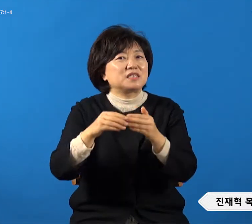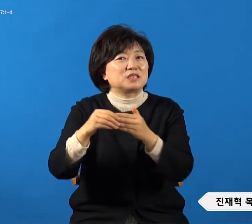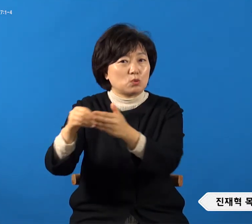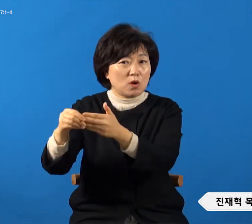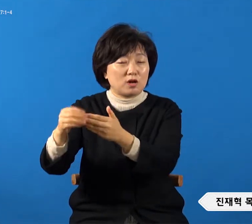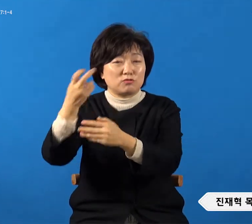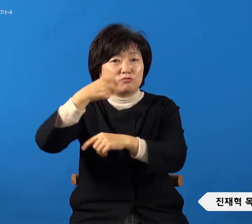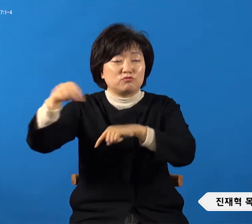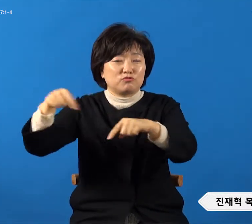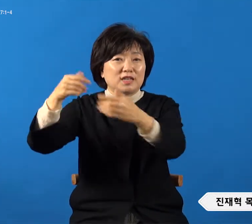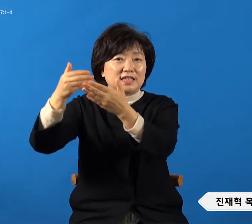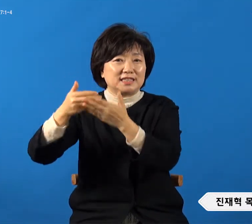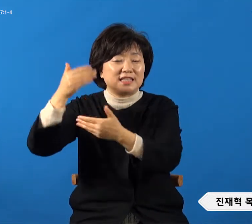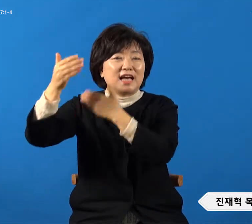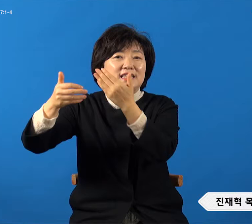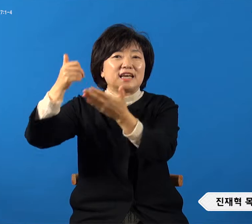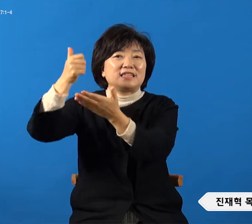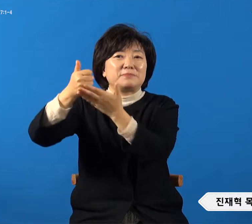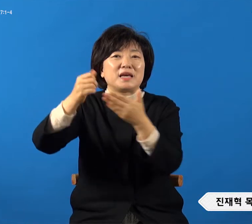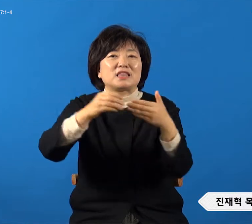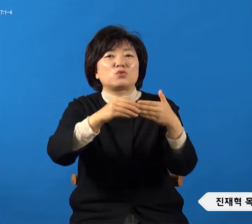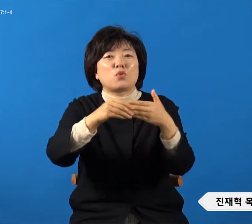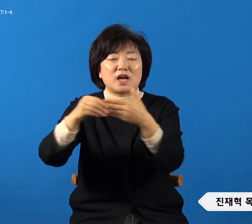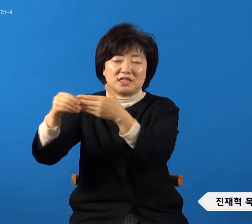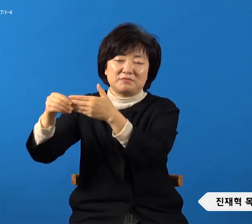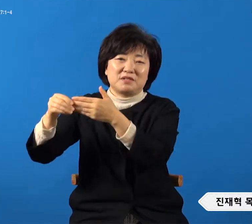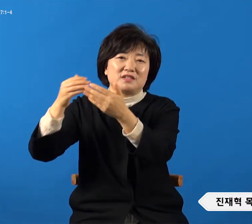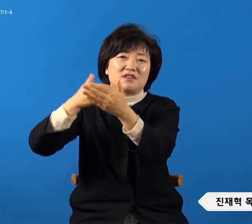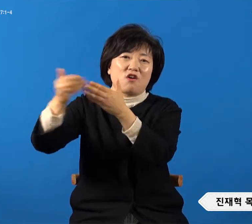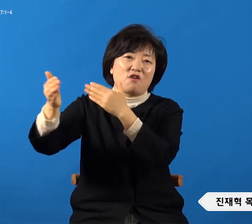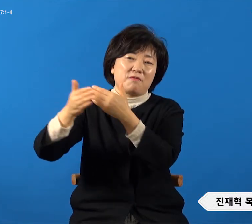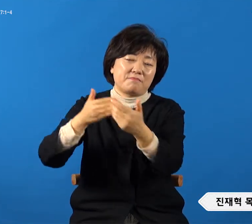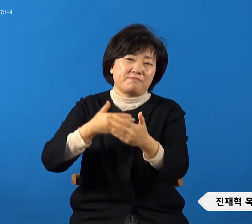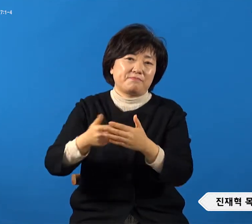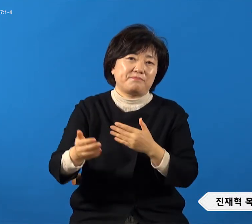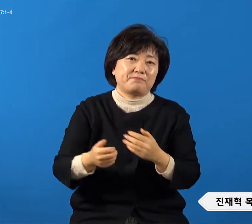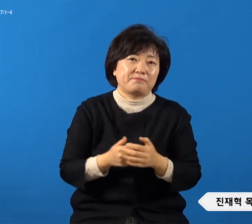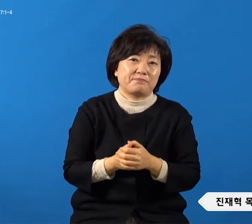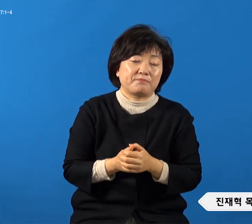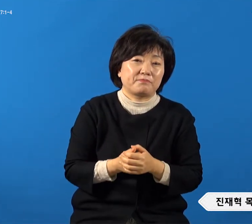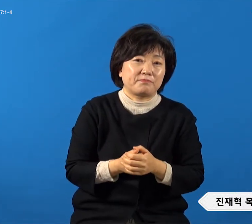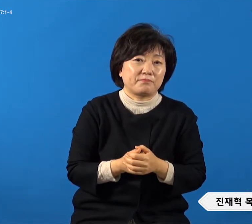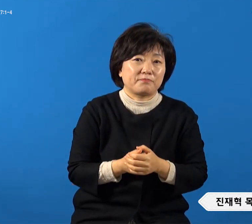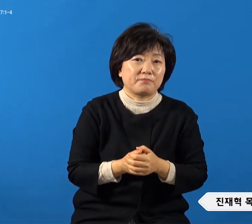인도하시고 주관하시는 하나님의 인도하심을 경험하게 됩니다.